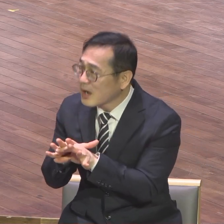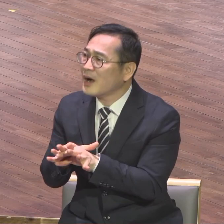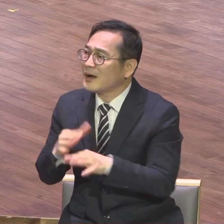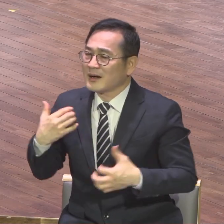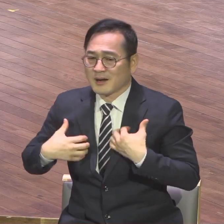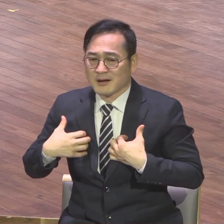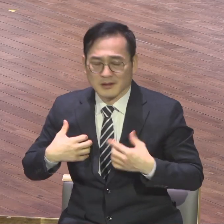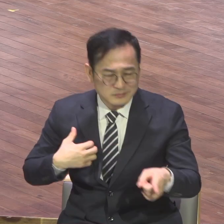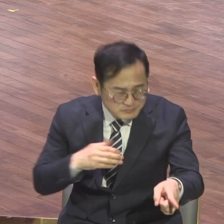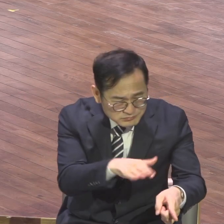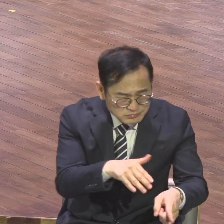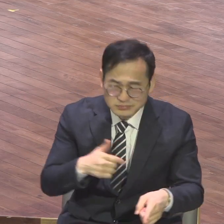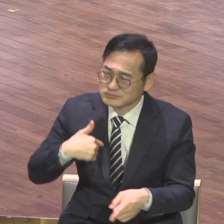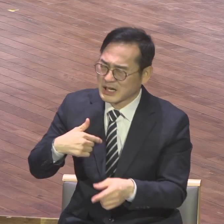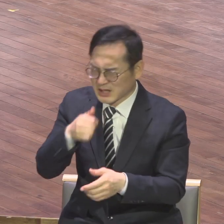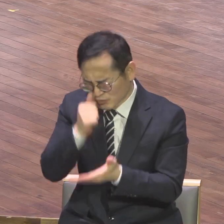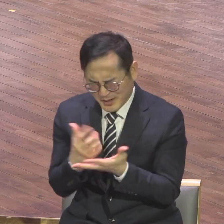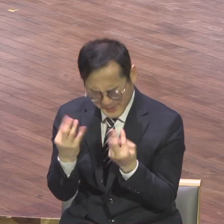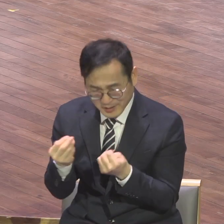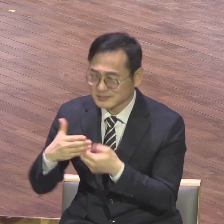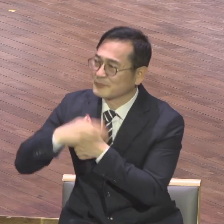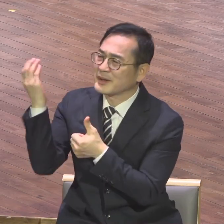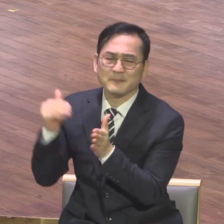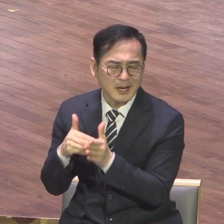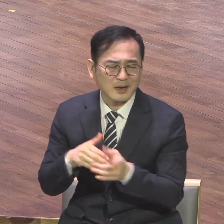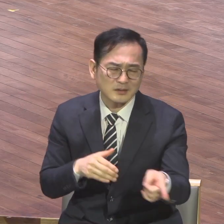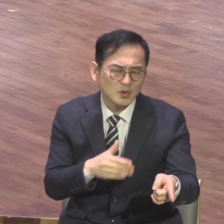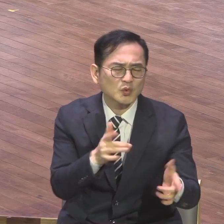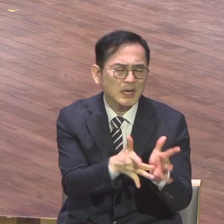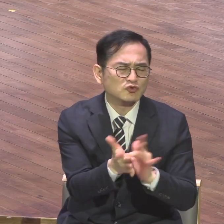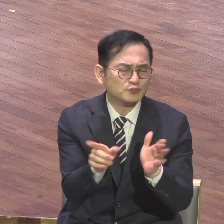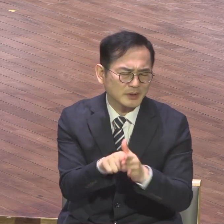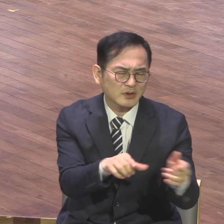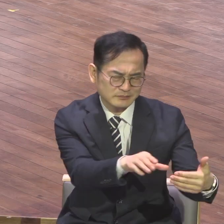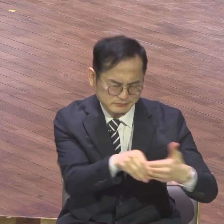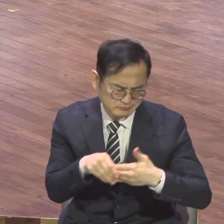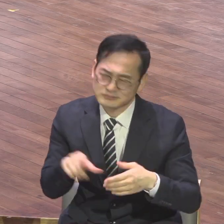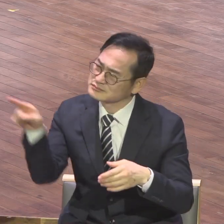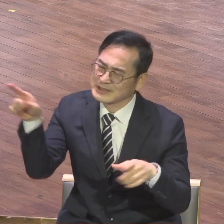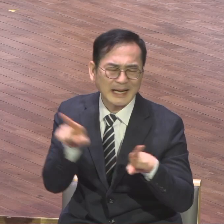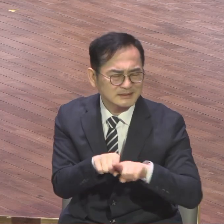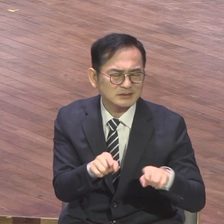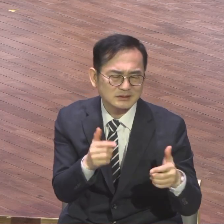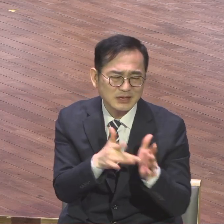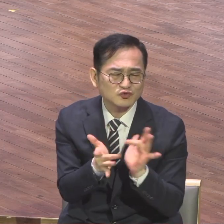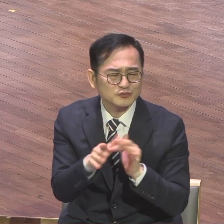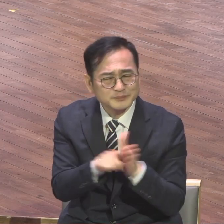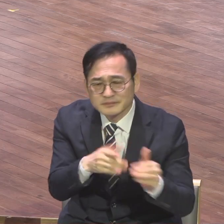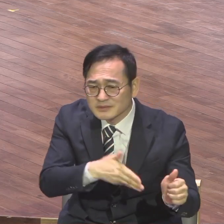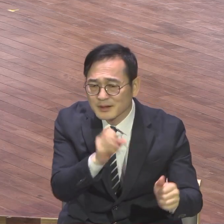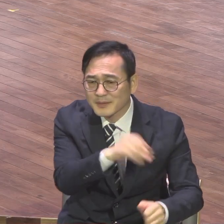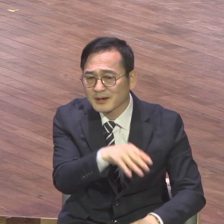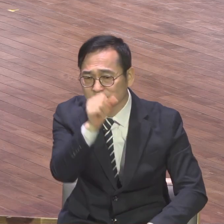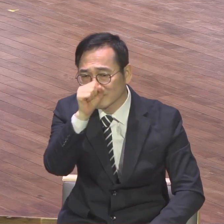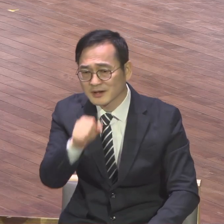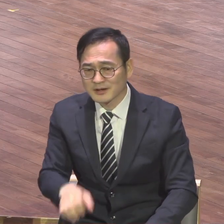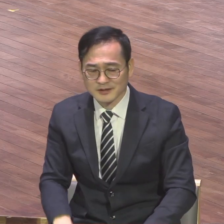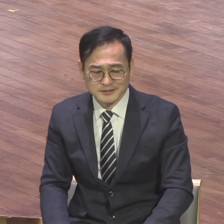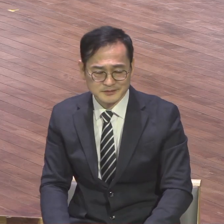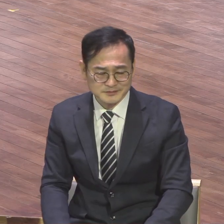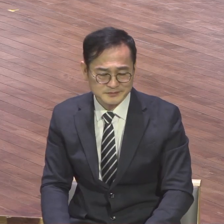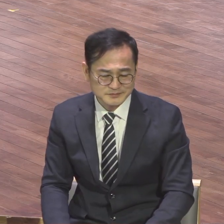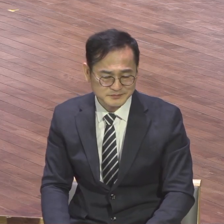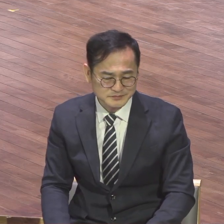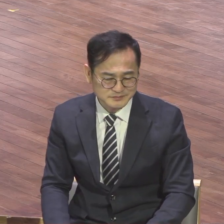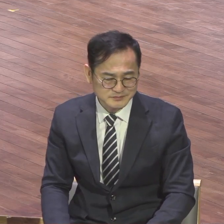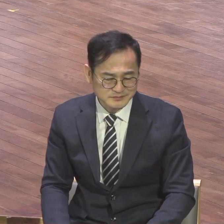모습. 그게 복음이. 그 불신자 볼 때 뻔뻔스럽지. 아이고, 저거 내가 같이 오만땀을 다녔지. 예수 믿지. 장로